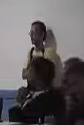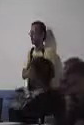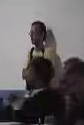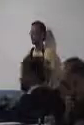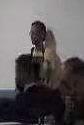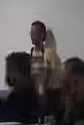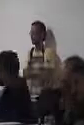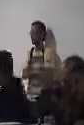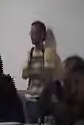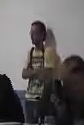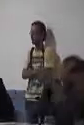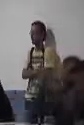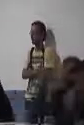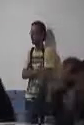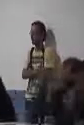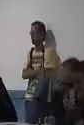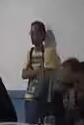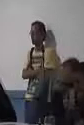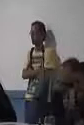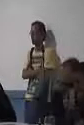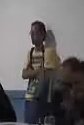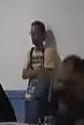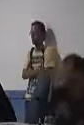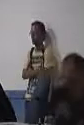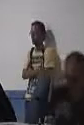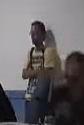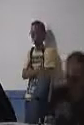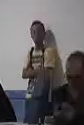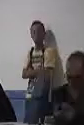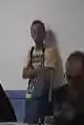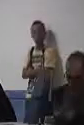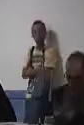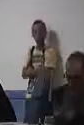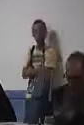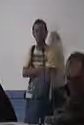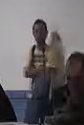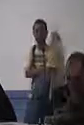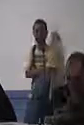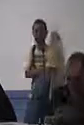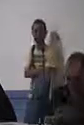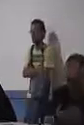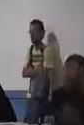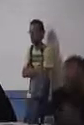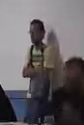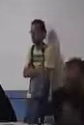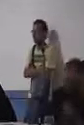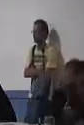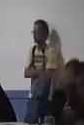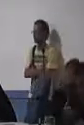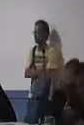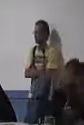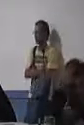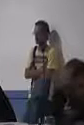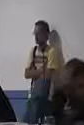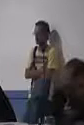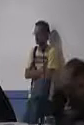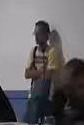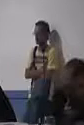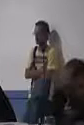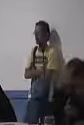que rock, sabe muito bem, que é operador. Então, hoje é tão pequenininho, então está aprovado, vereador. Inclusive, já está em encaminhamento,